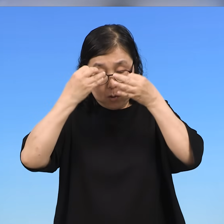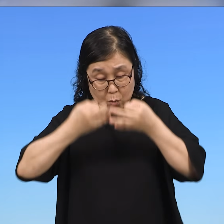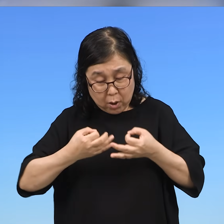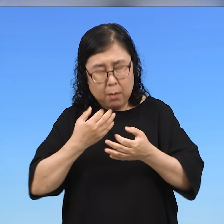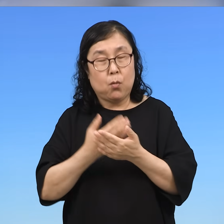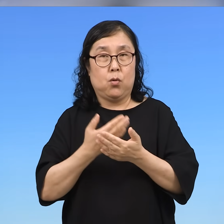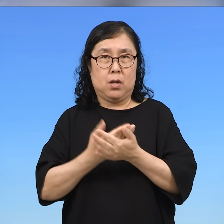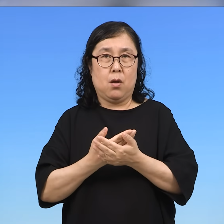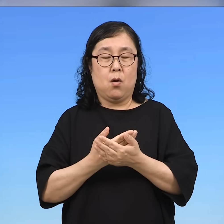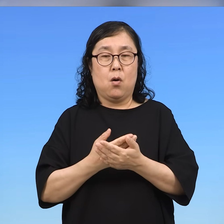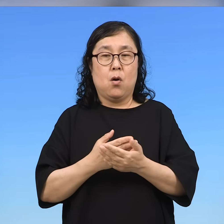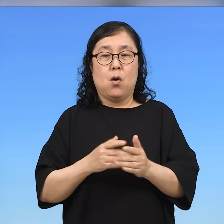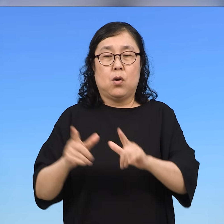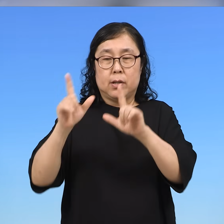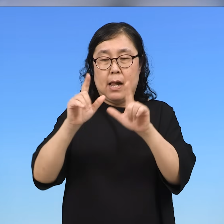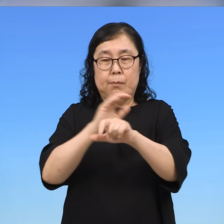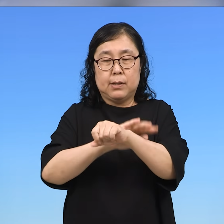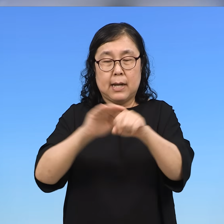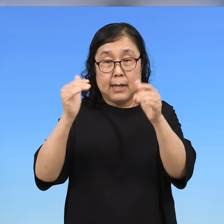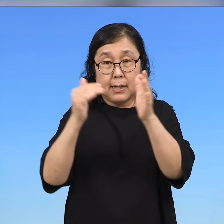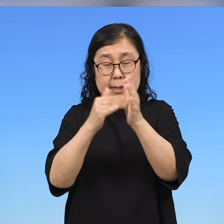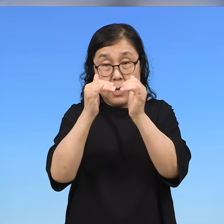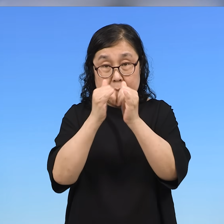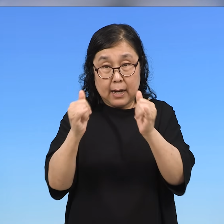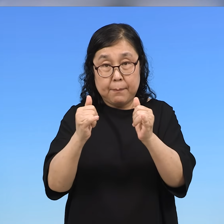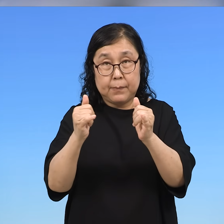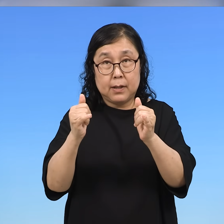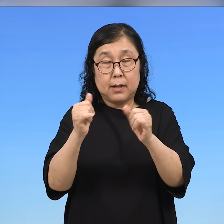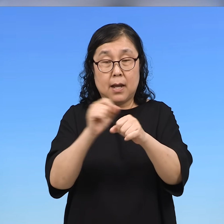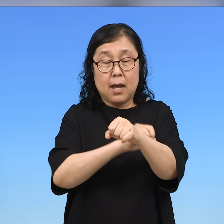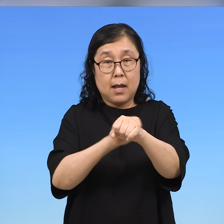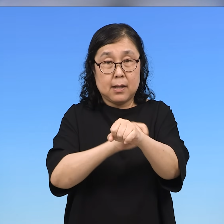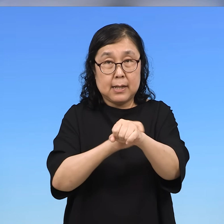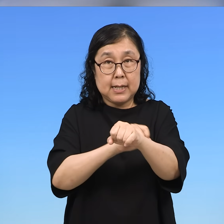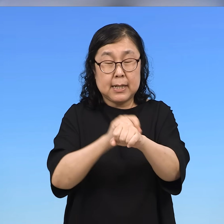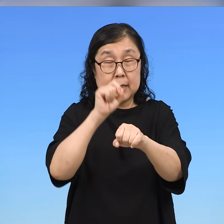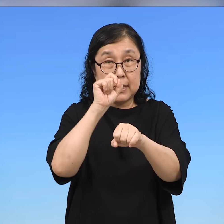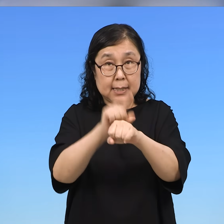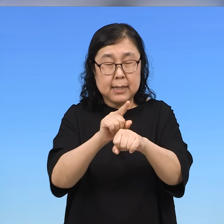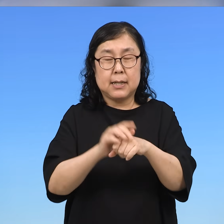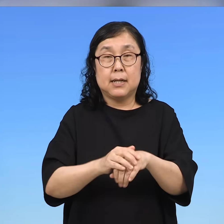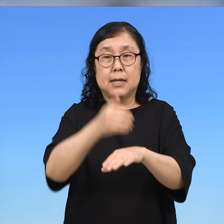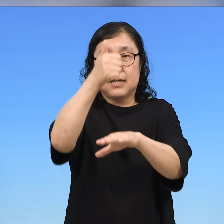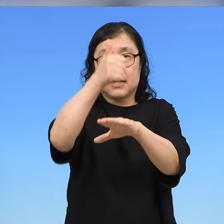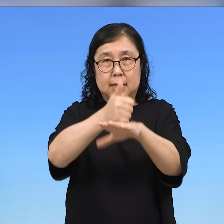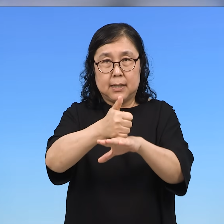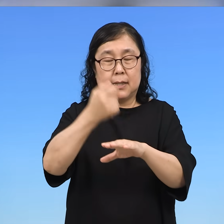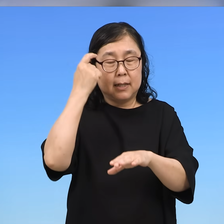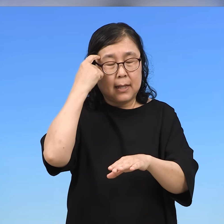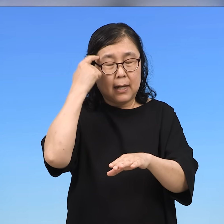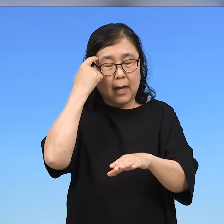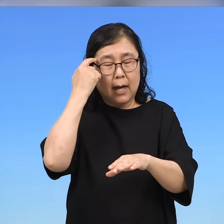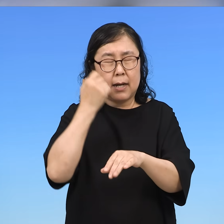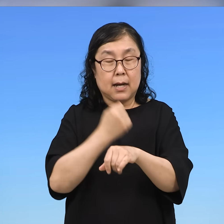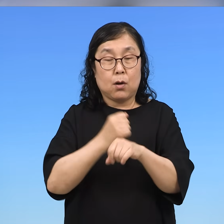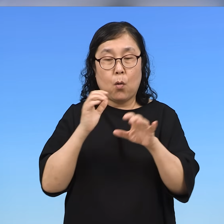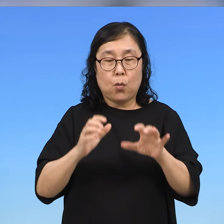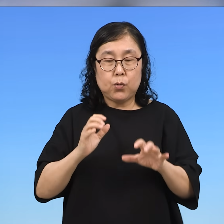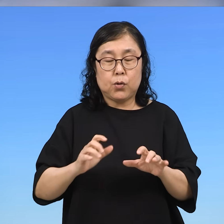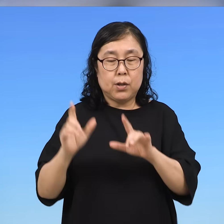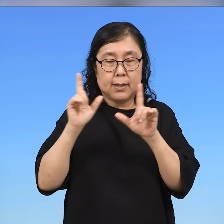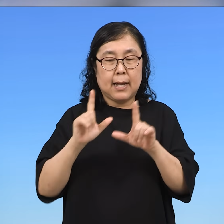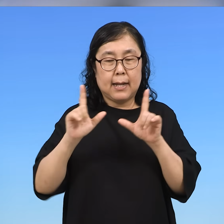인생을 잘 마친 사람들의 공통적인 특징은 끝을 염두에 두고 오늘을 사는 지혜를 가진